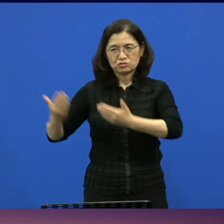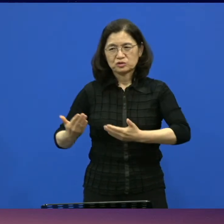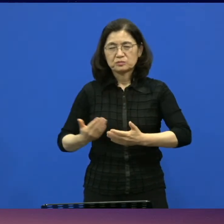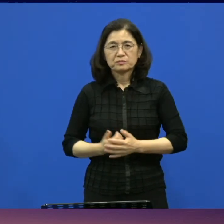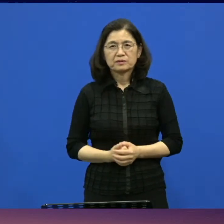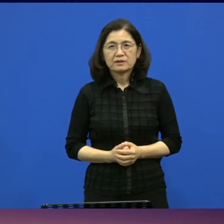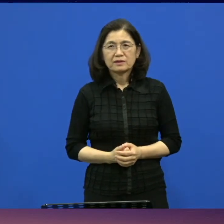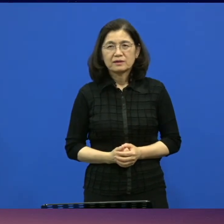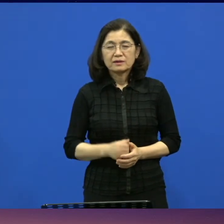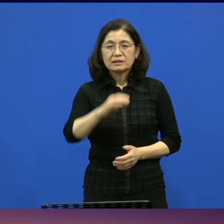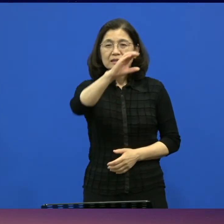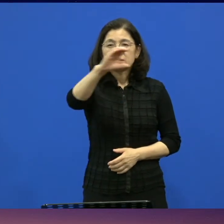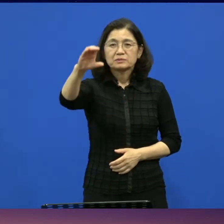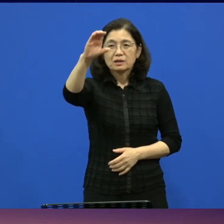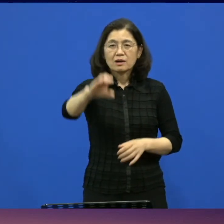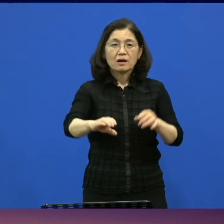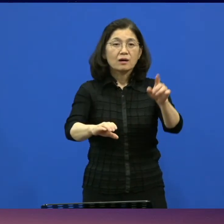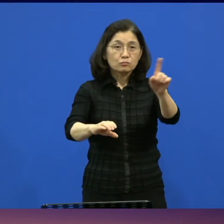그 십자가가 뭐예요, 여러분?